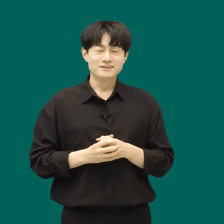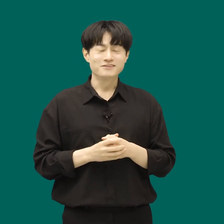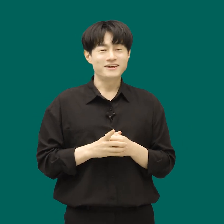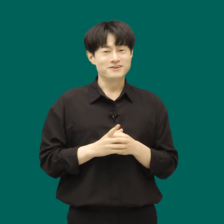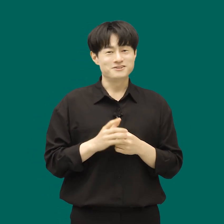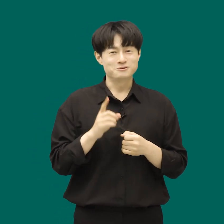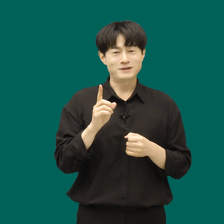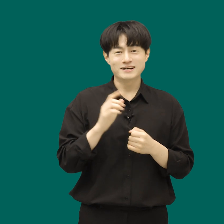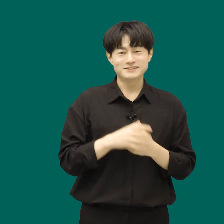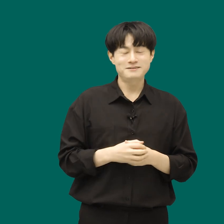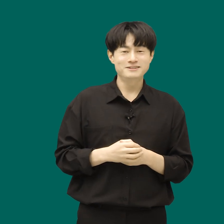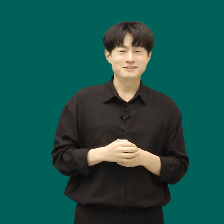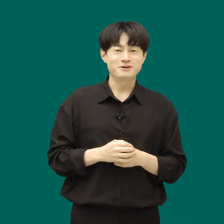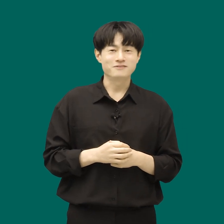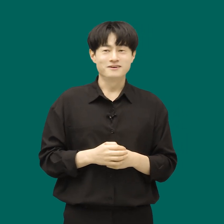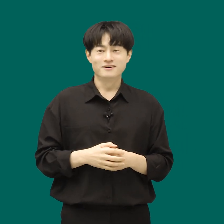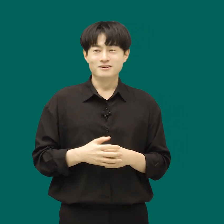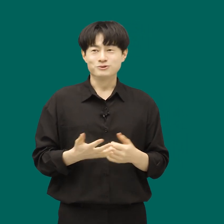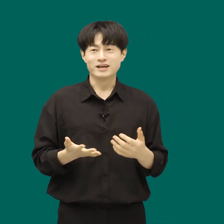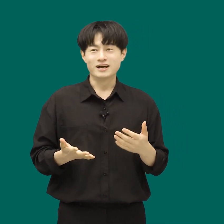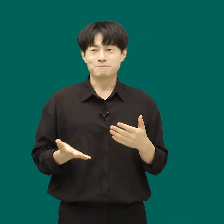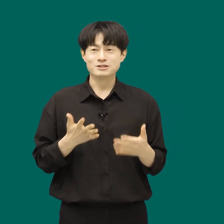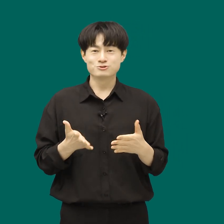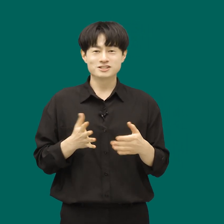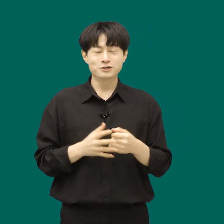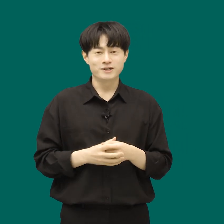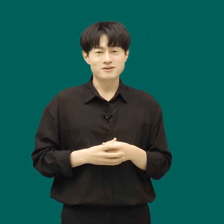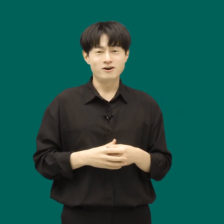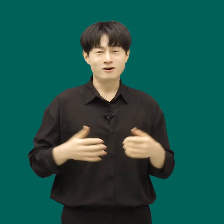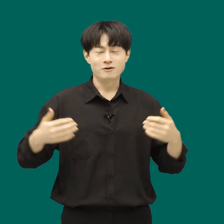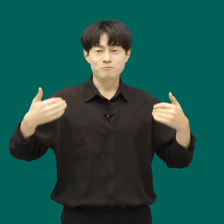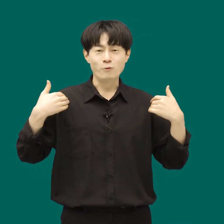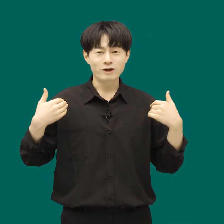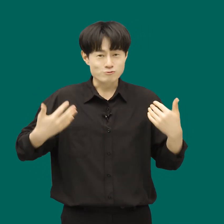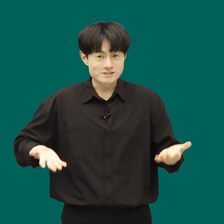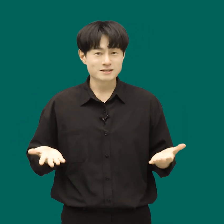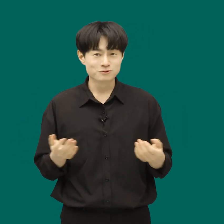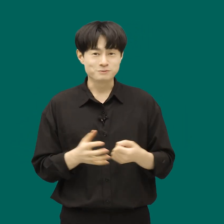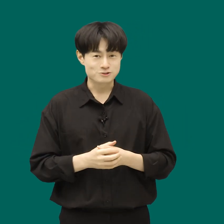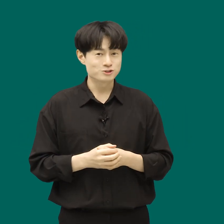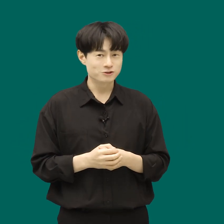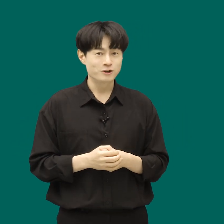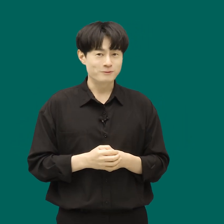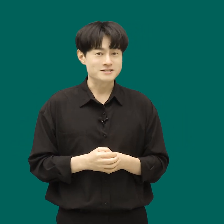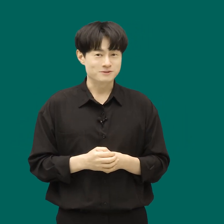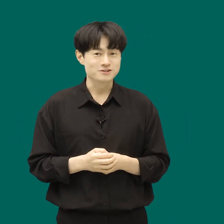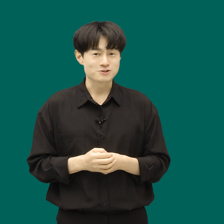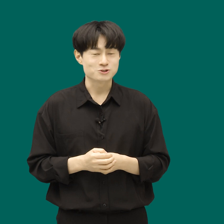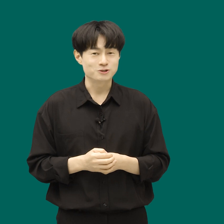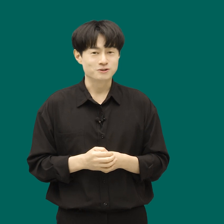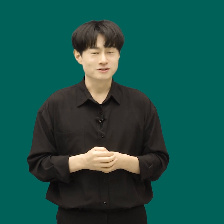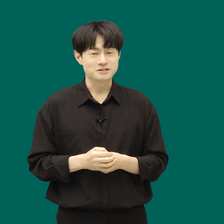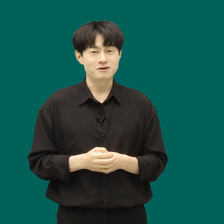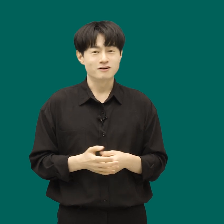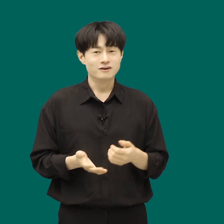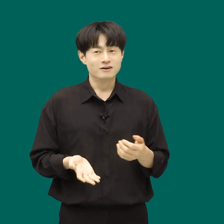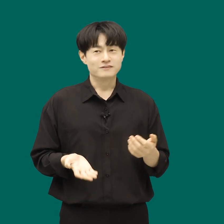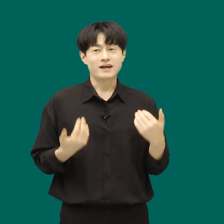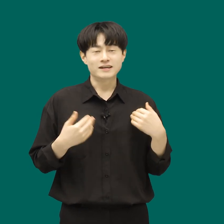그런데 여기서 좀 한 가지 팁을 드리면 우리가 비수지 기호에서 몸의 움직임도 비수지 기호라고 말씀드렸었죠. 그래서 내가 이